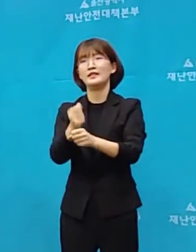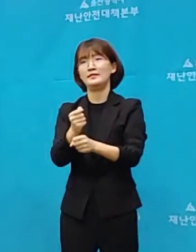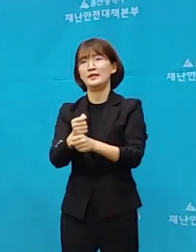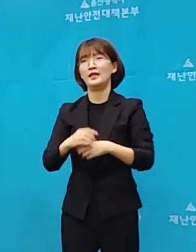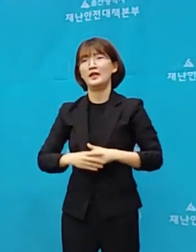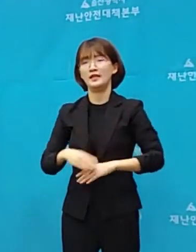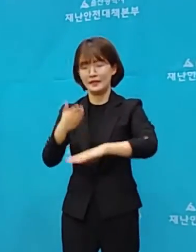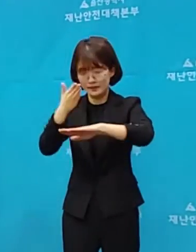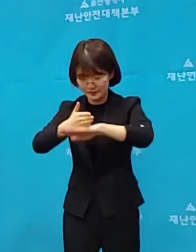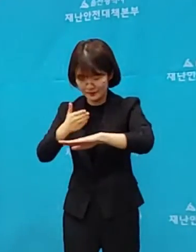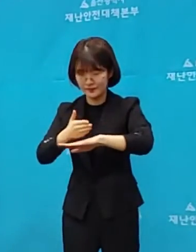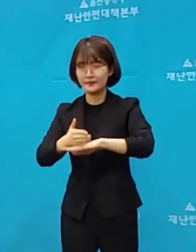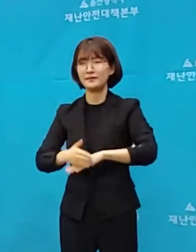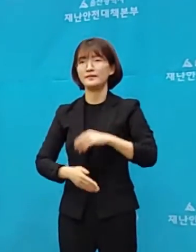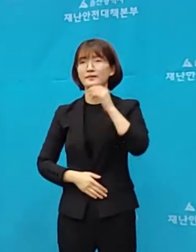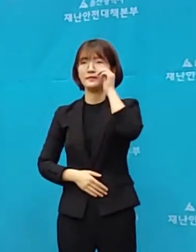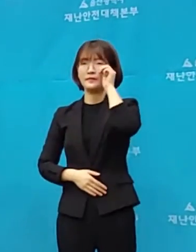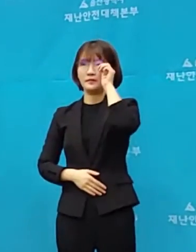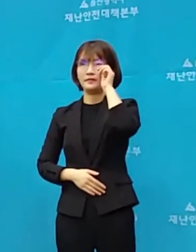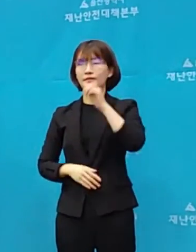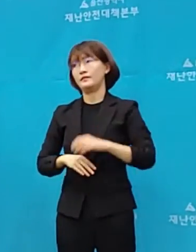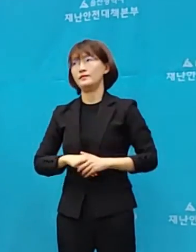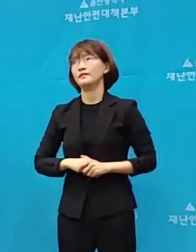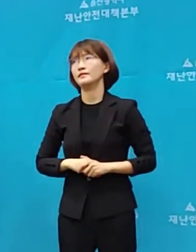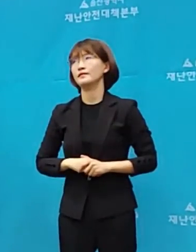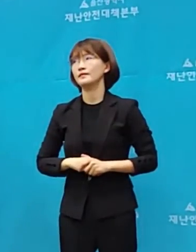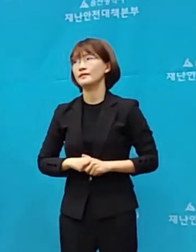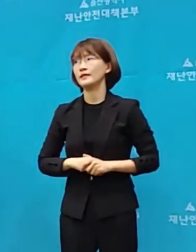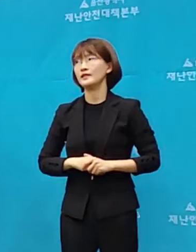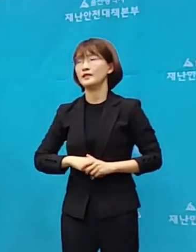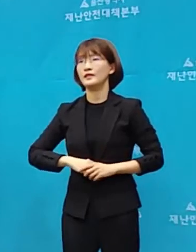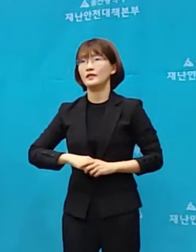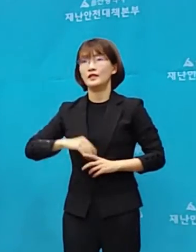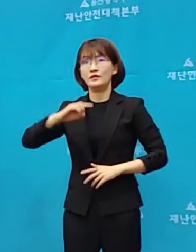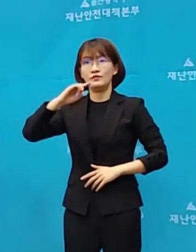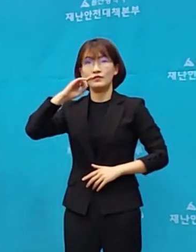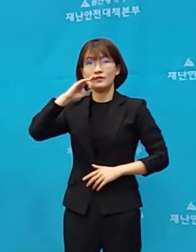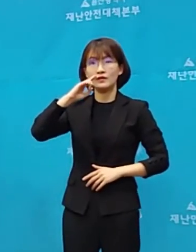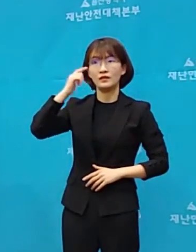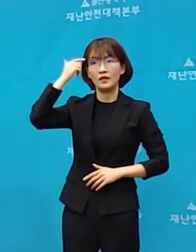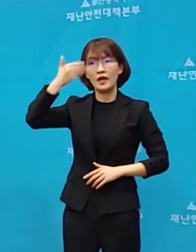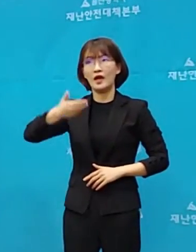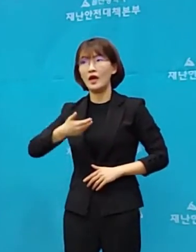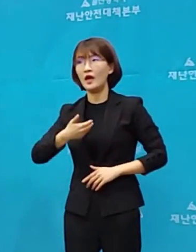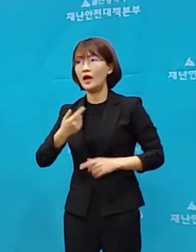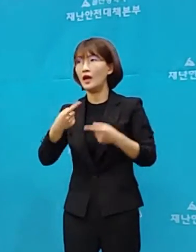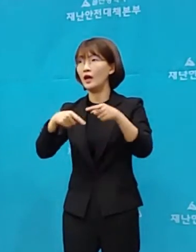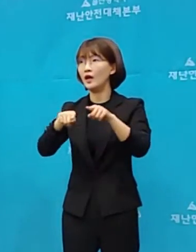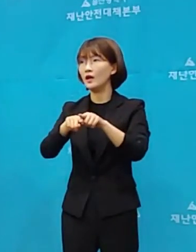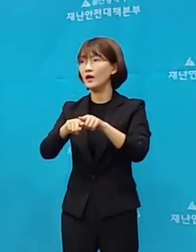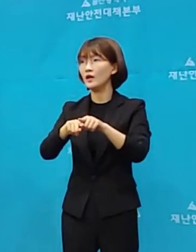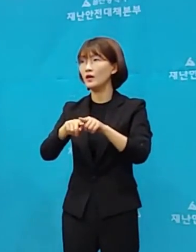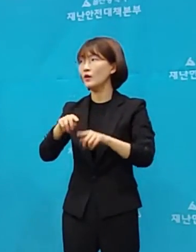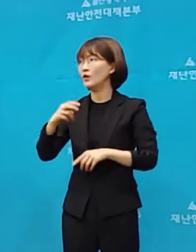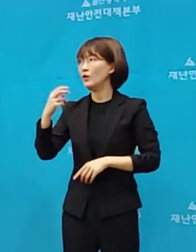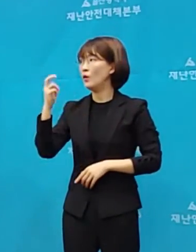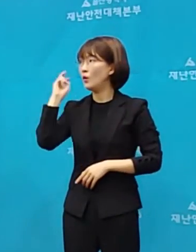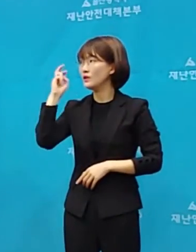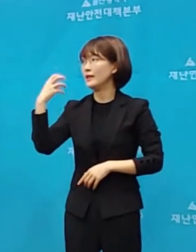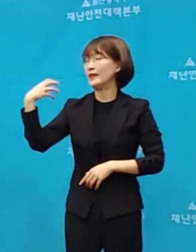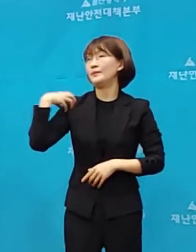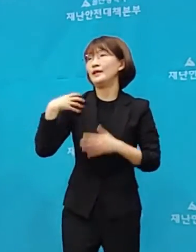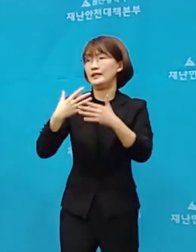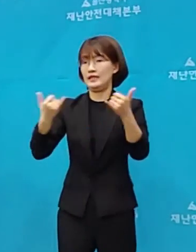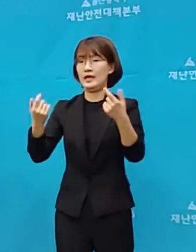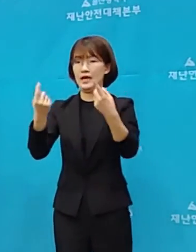집중하겠습니다. 감사합니다. 예, 그 기자님 질문에 답변을 함께 해주실 뭐 예산 담당관님이나 실국장님